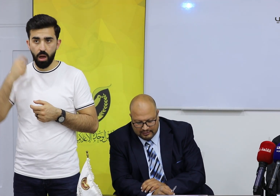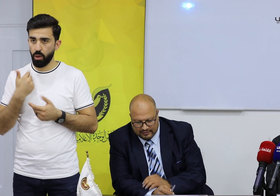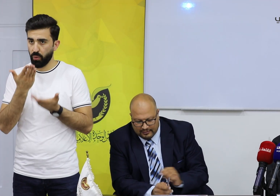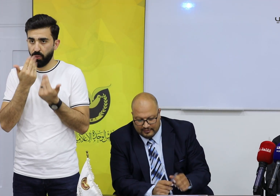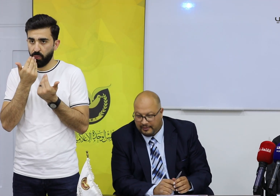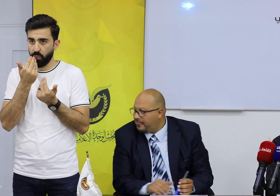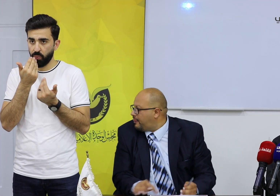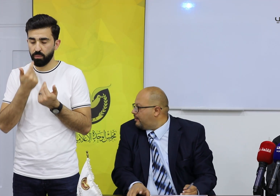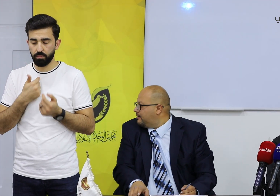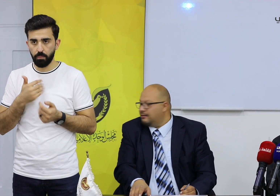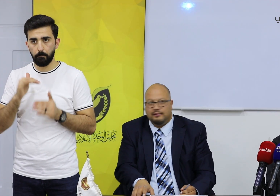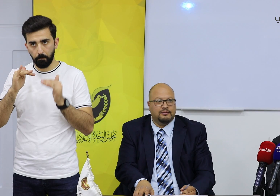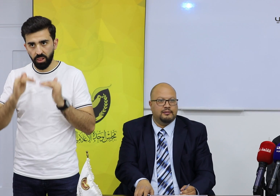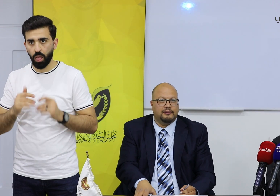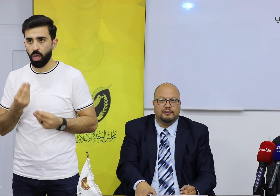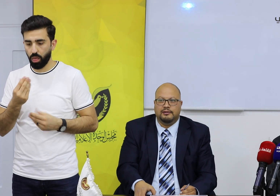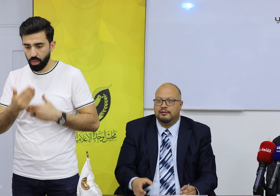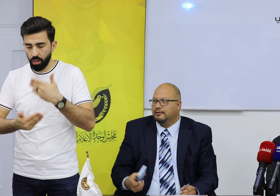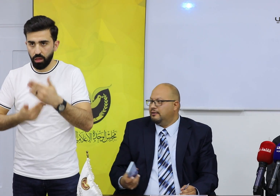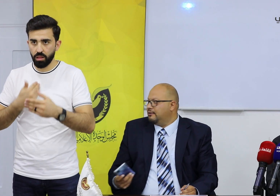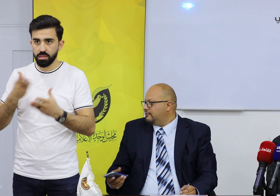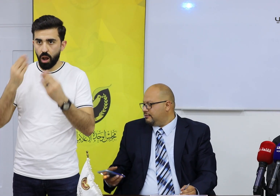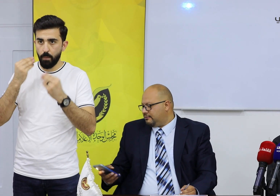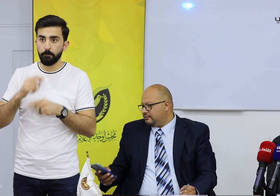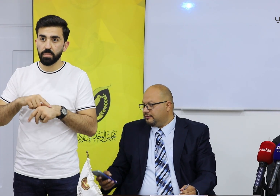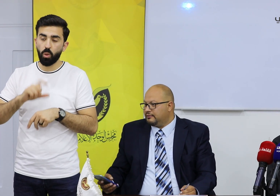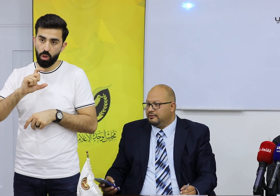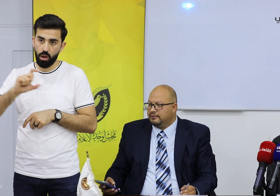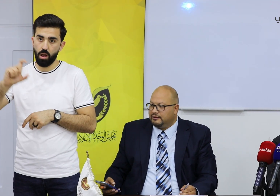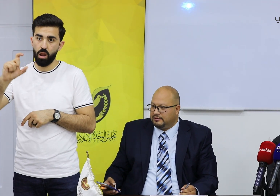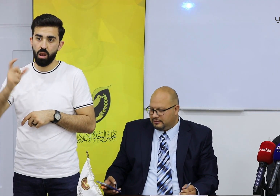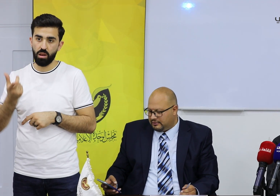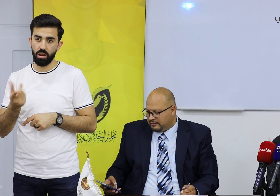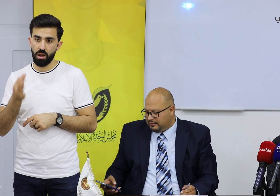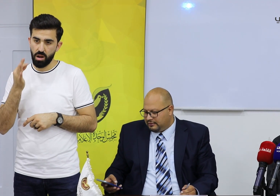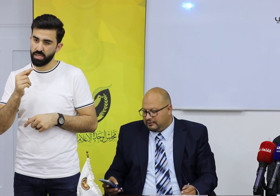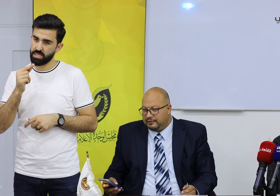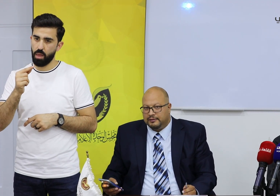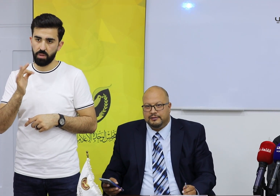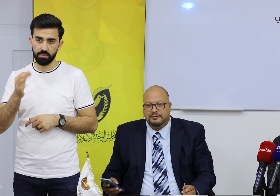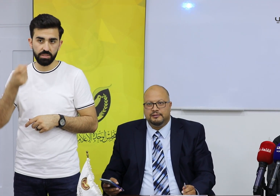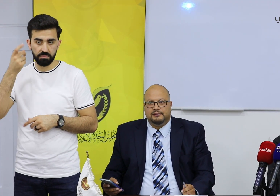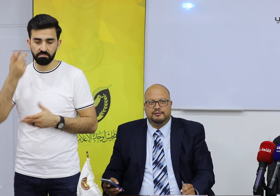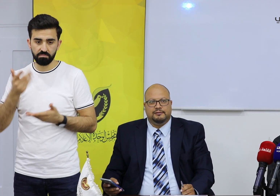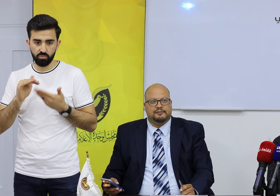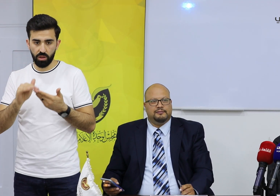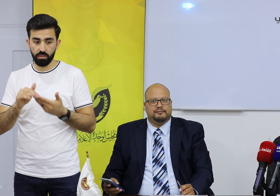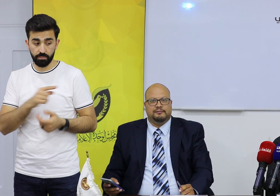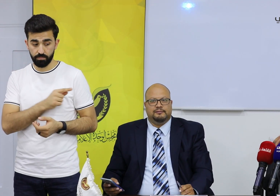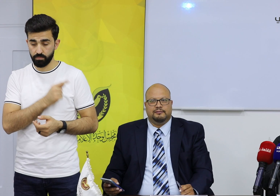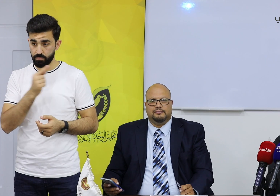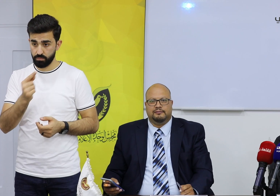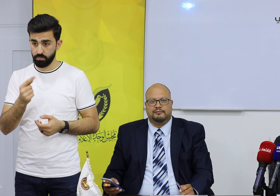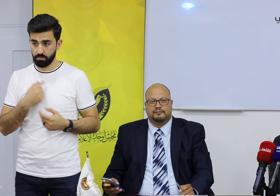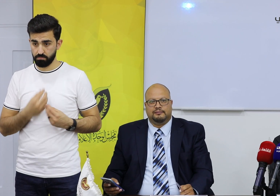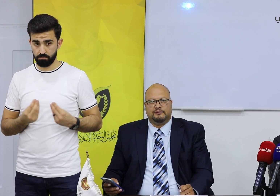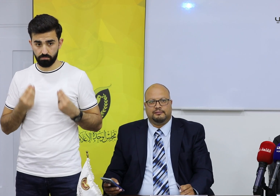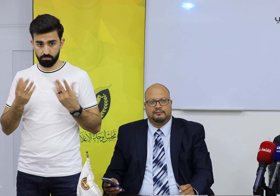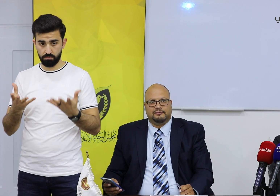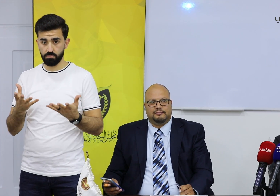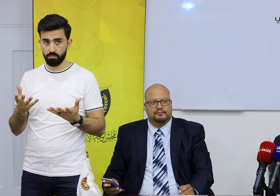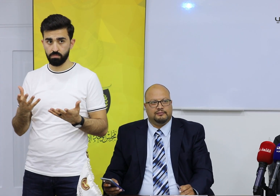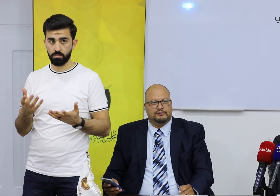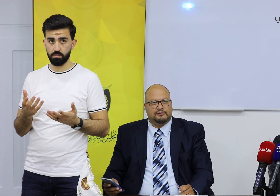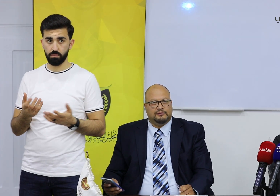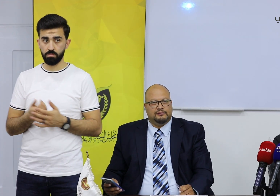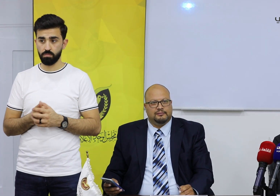سماعات، فهي تكون بطء جدا كثير كبير للتعلم، هاي كمان شغله يعني اسمحوا لي انا اعرض لكم شغله بصراحه. هاشم بعد اذنك